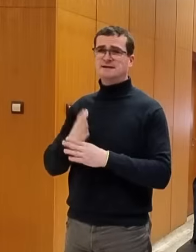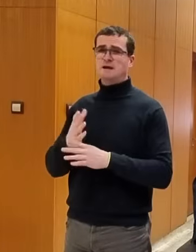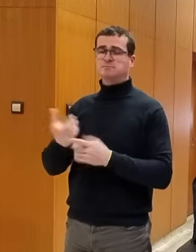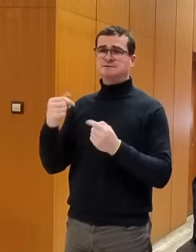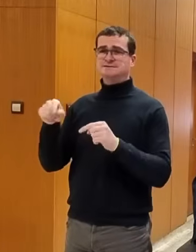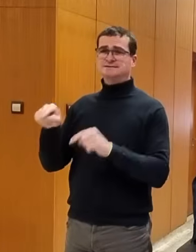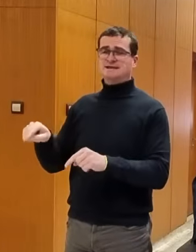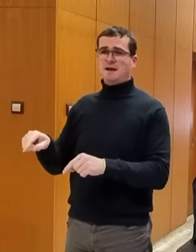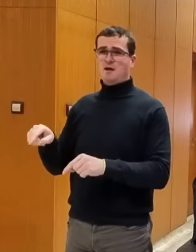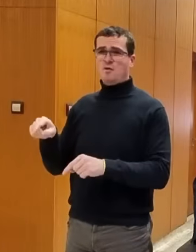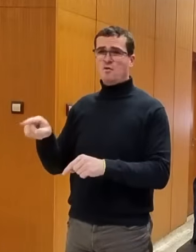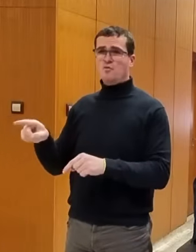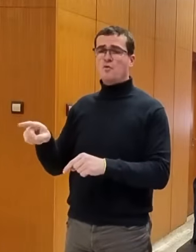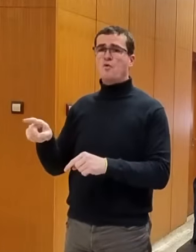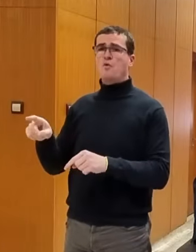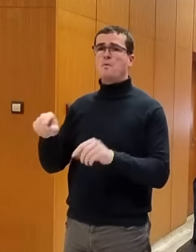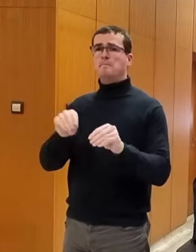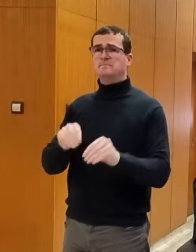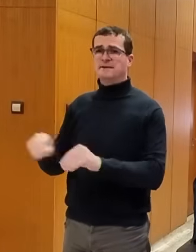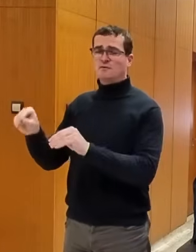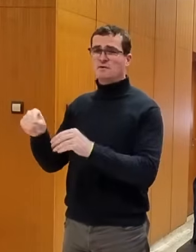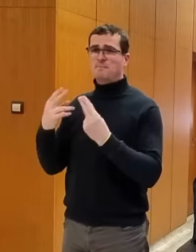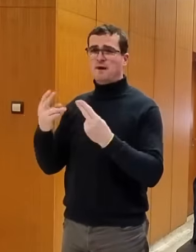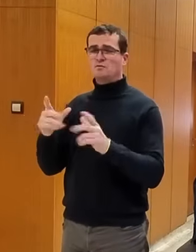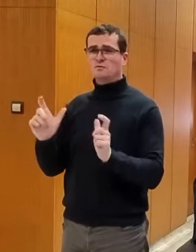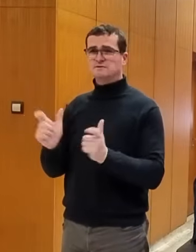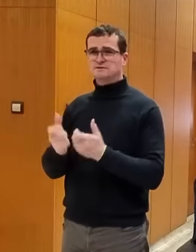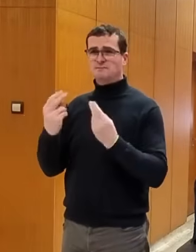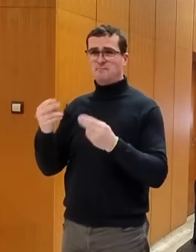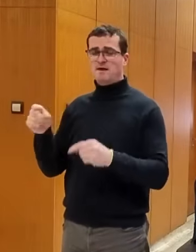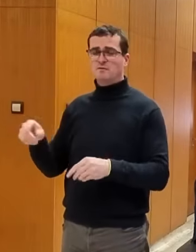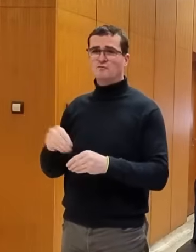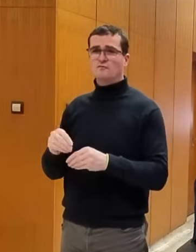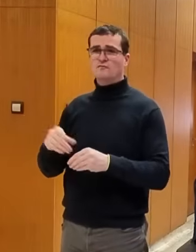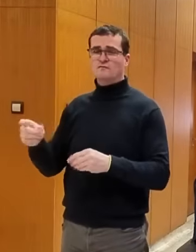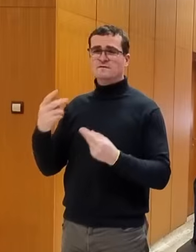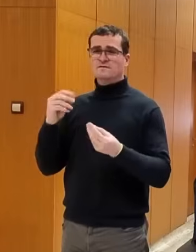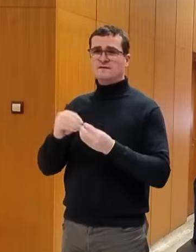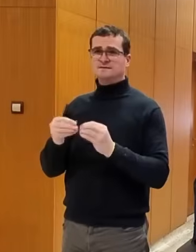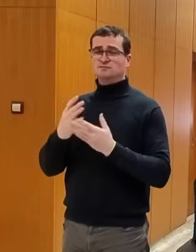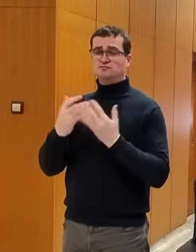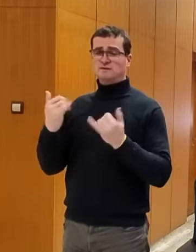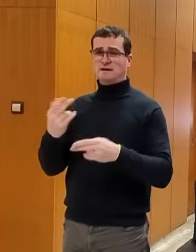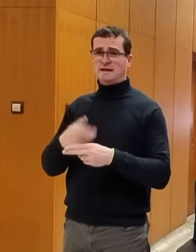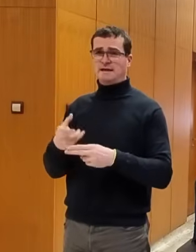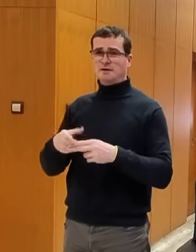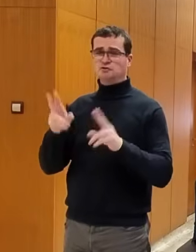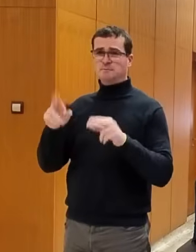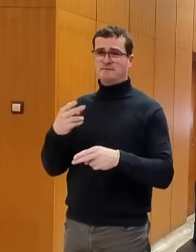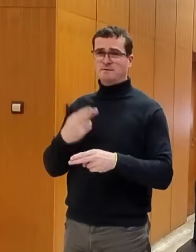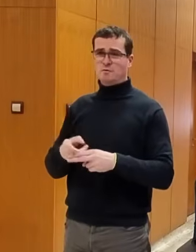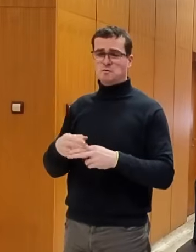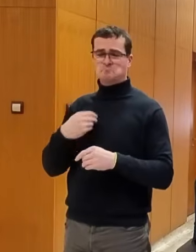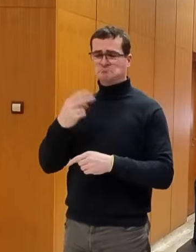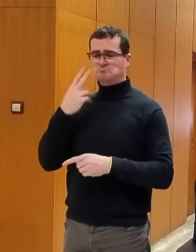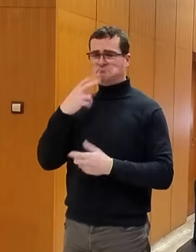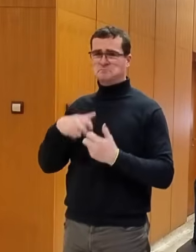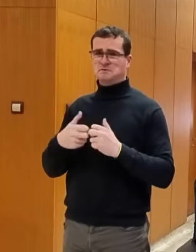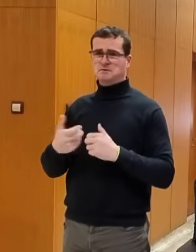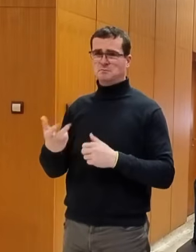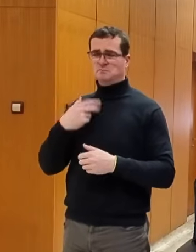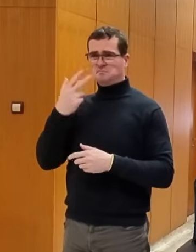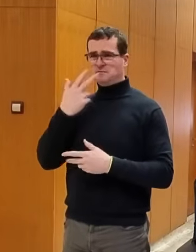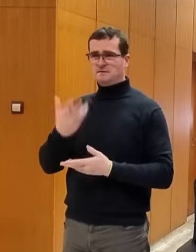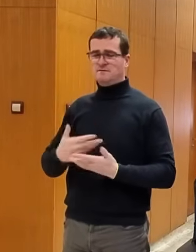z takého účelovo takto prevádzajú majetky v rámci zaisťovania majetku. Čiže tie veci sú už dnes riešené v rámci právneho poriadku. Ja v tom nevidím